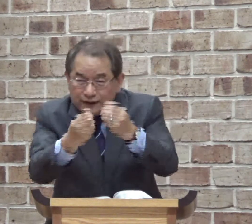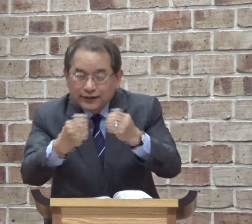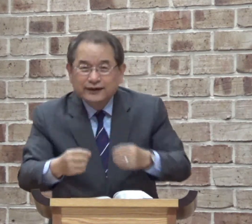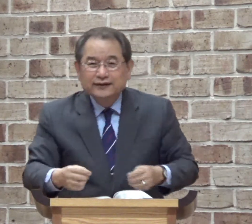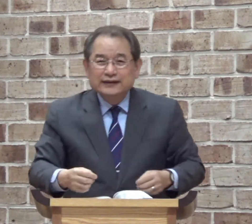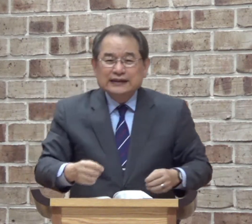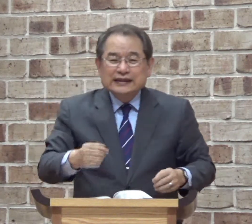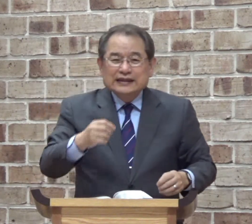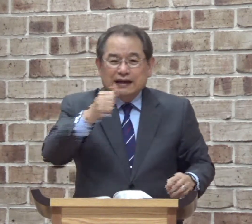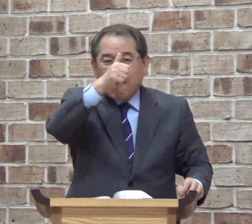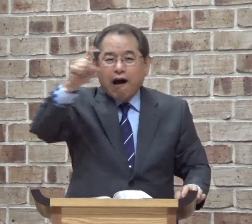학식이 가득할 때